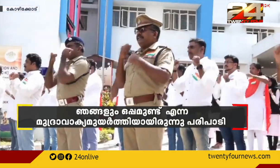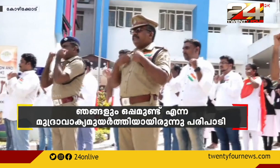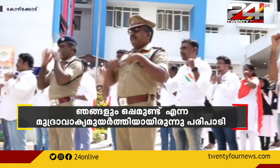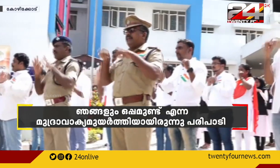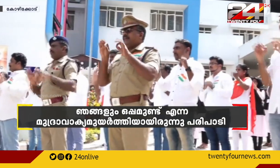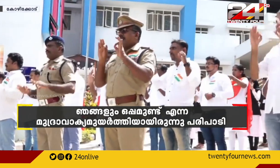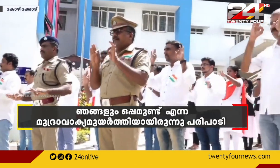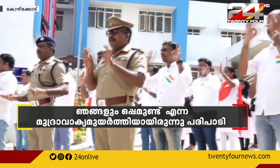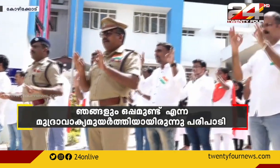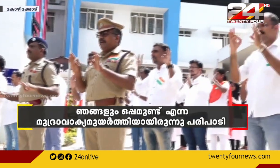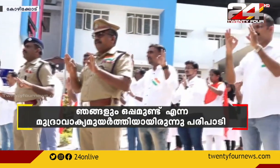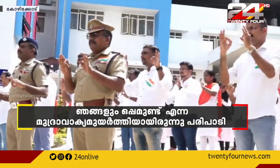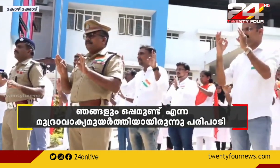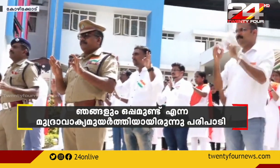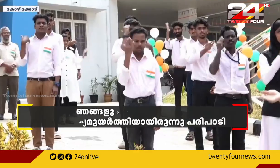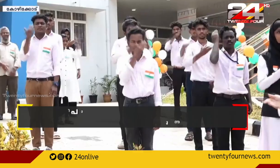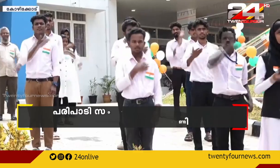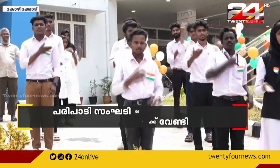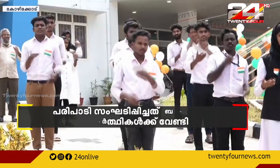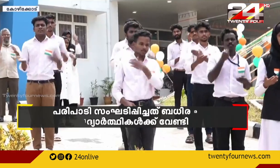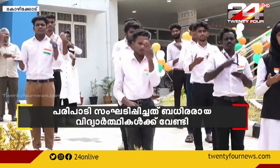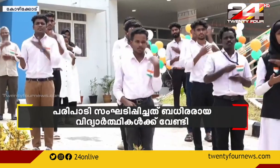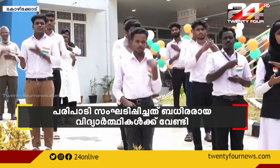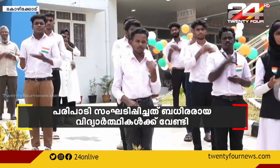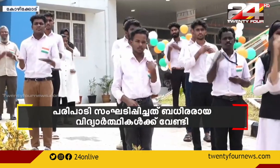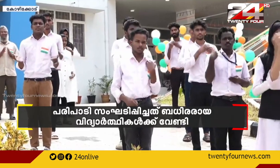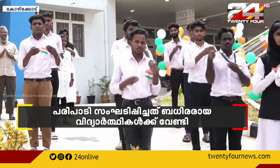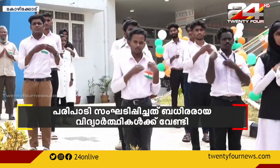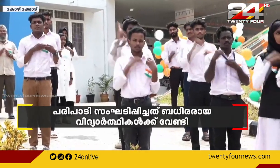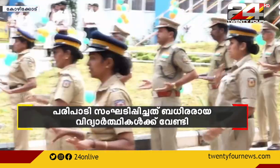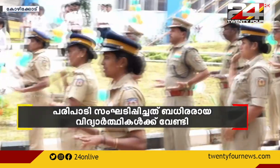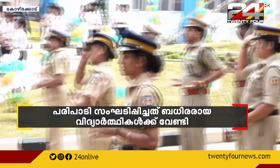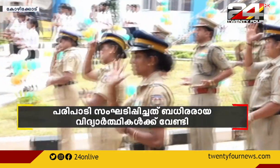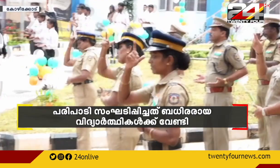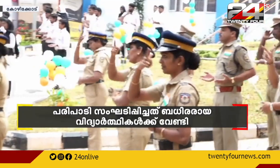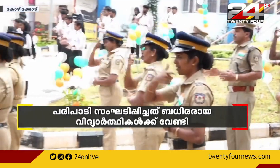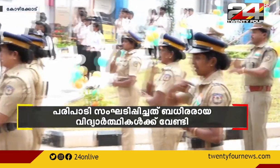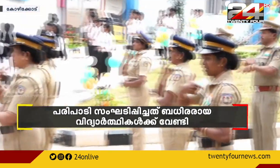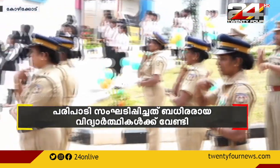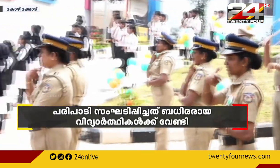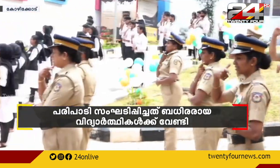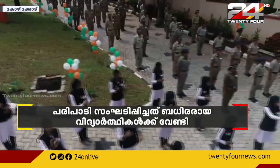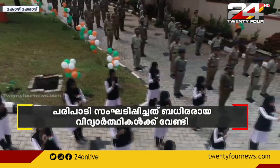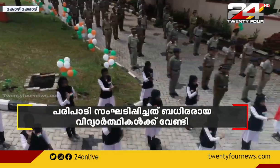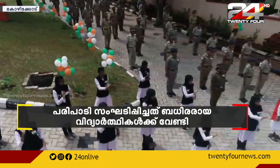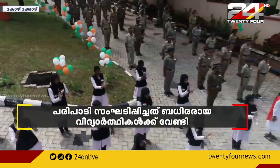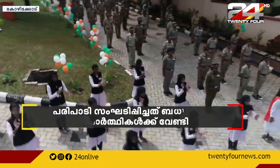സല്യൂട്ട് അടിക്കുന്ന കൈകൾ ഇനി മുതൽ ആശയവിനിമയത്തിന്റെ കൈത്താങ്ങാകും. സ്റ്റേഷനിലെത്തുന്ന ബദിരർക്ക് പോലീസുമായി സംവദിക്കാൻ